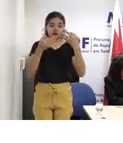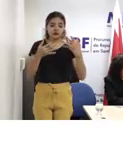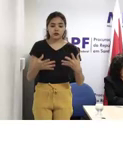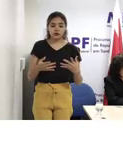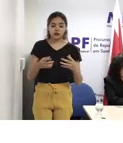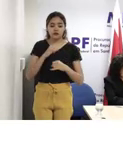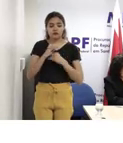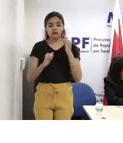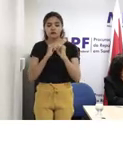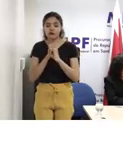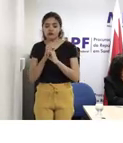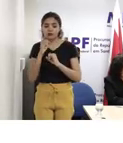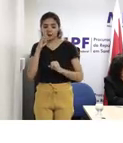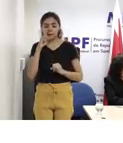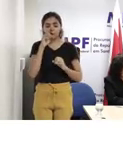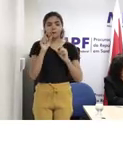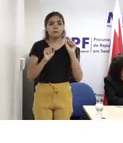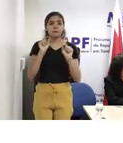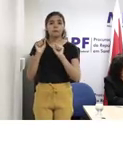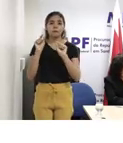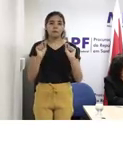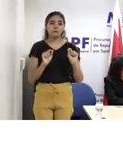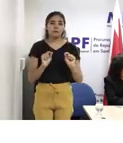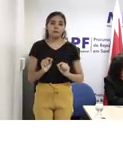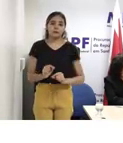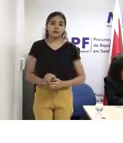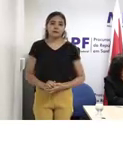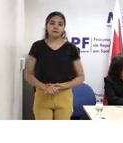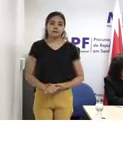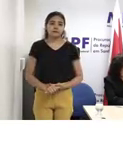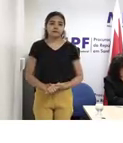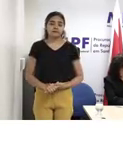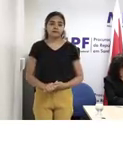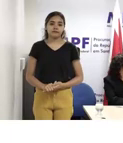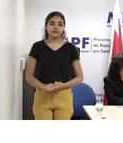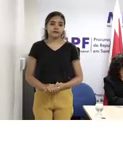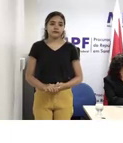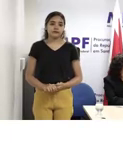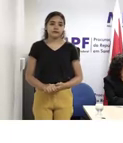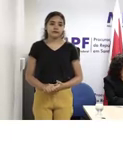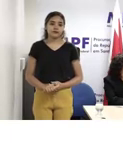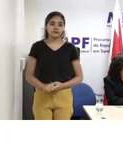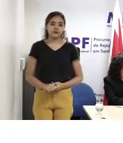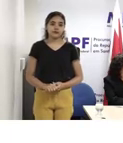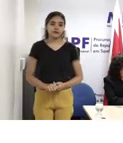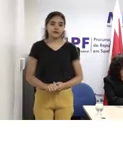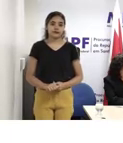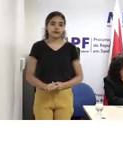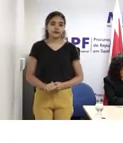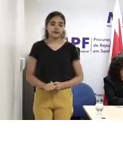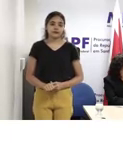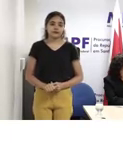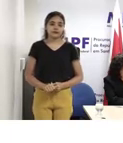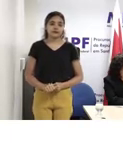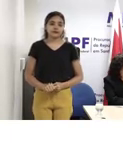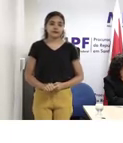também foi colocado pela psicóloga maele que a infância ela tá sendo roubada porque essas crianças estão sendo